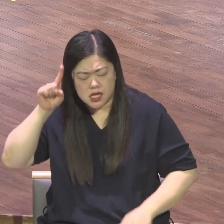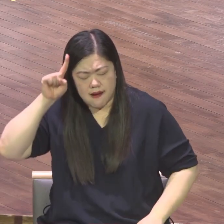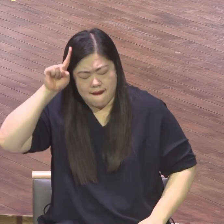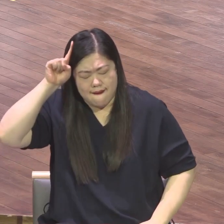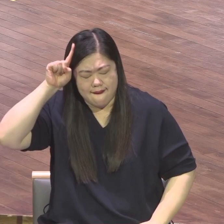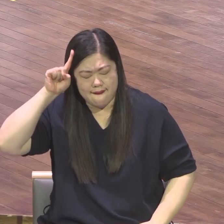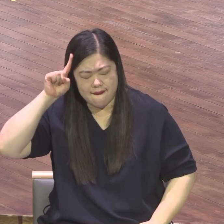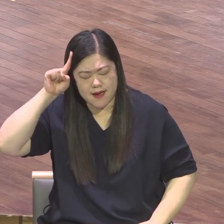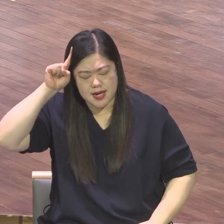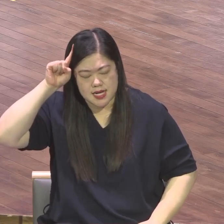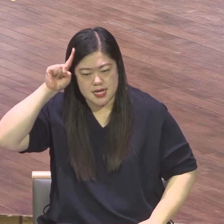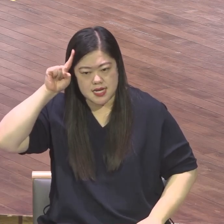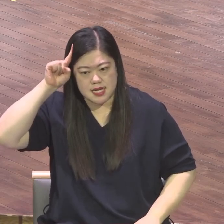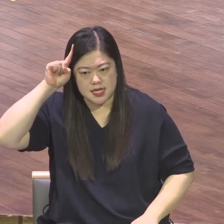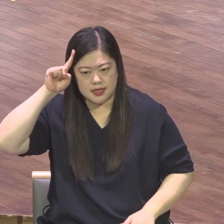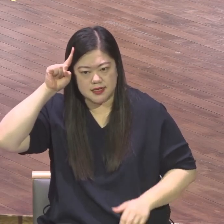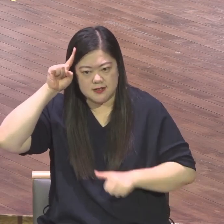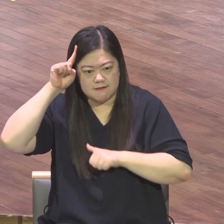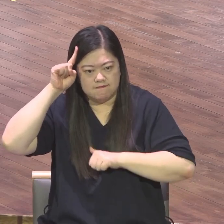그래요.